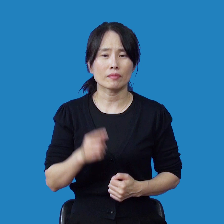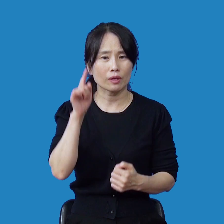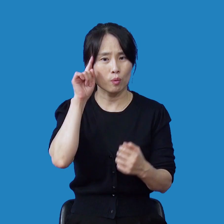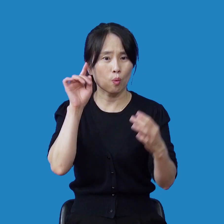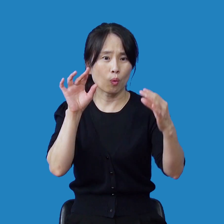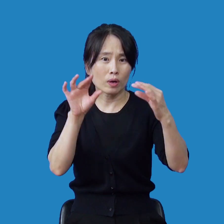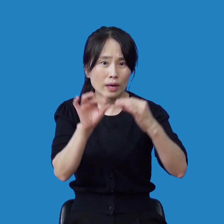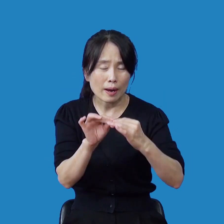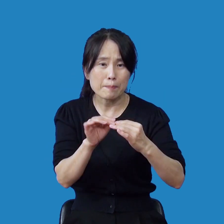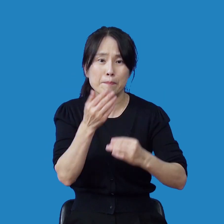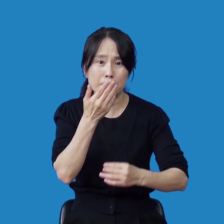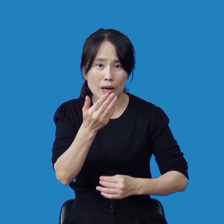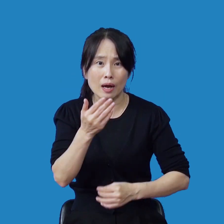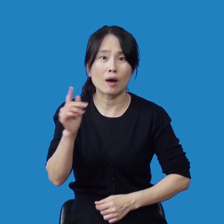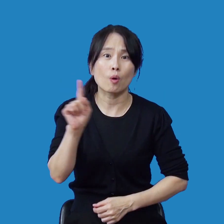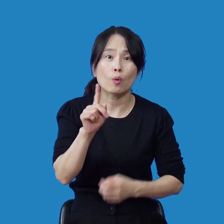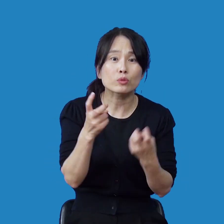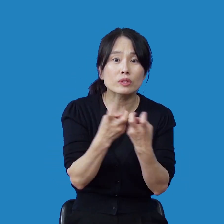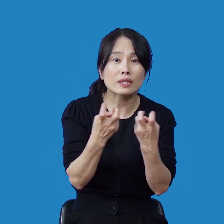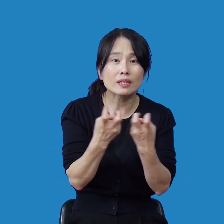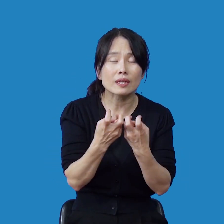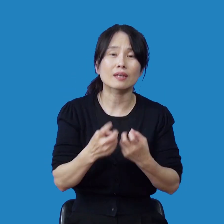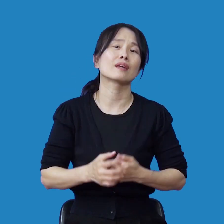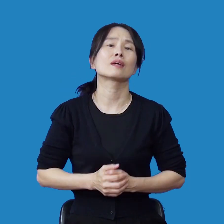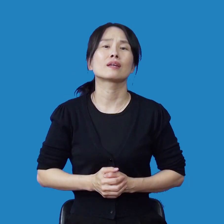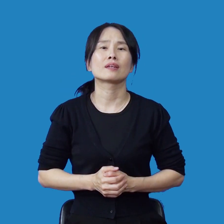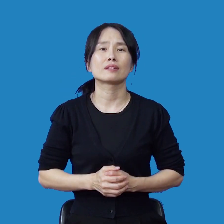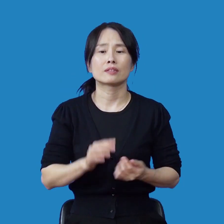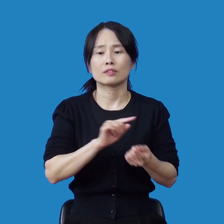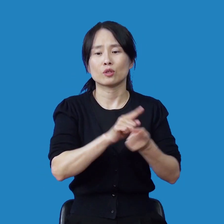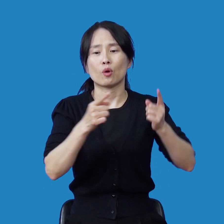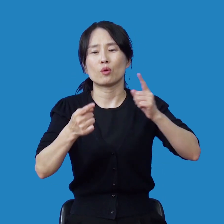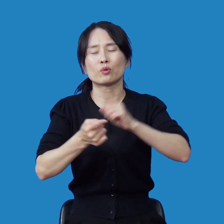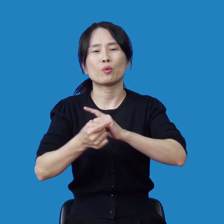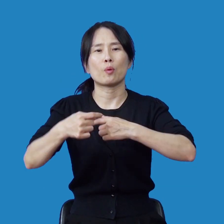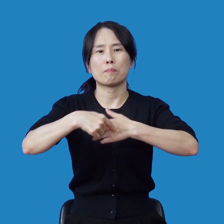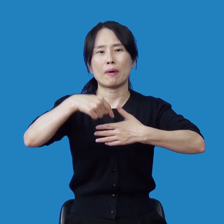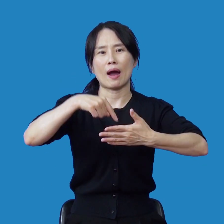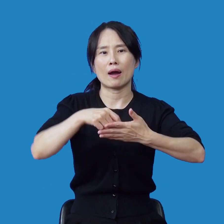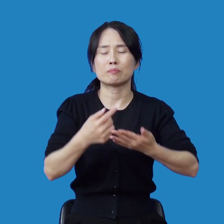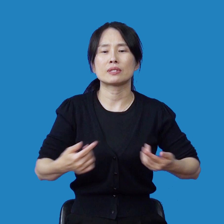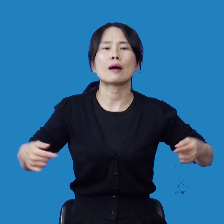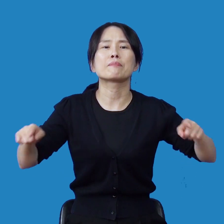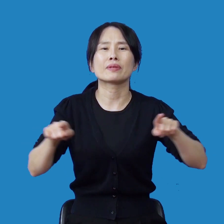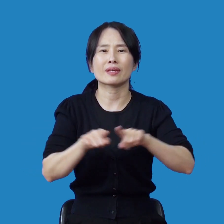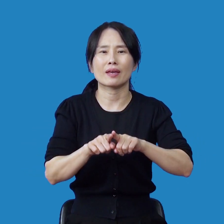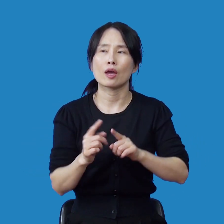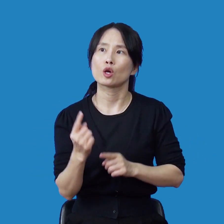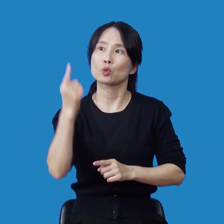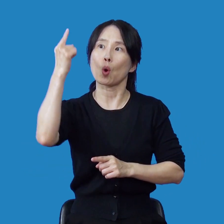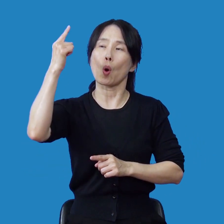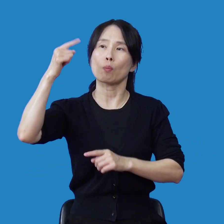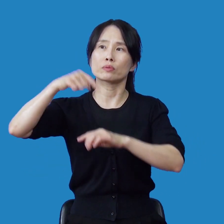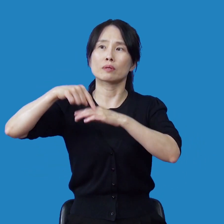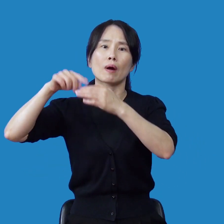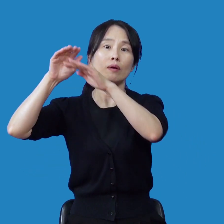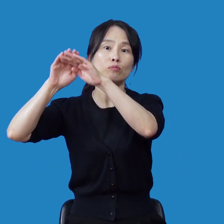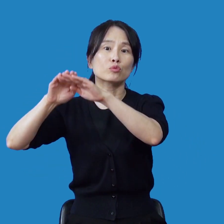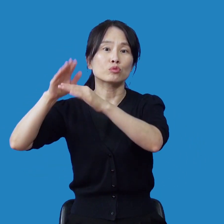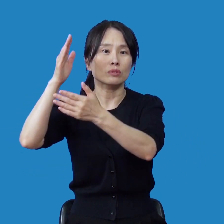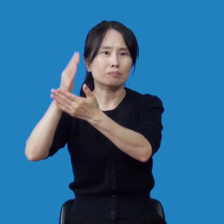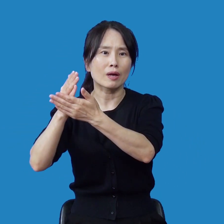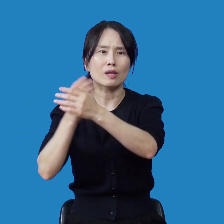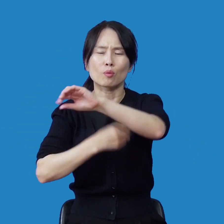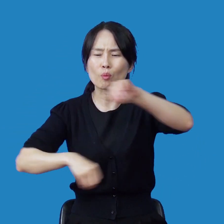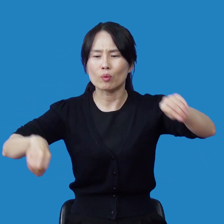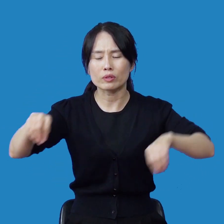공감을 어떻게 할 수 있습니까? 16절에 서로 마음을 같이하며 높은 데 마음을 두지 말고 도리어 낮은